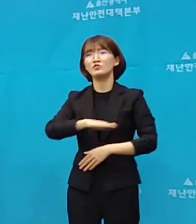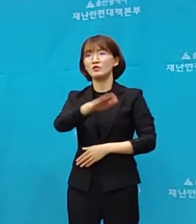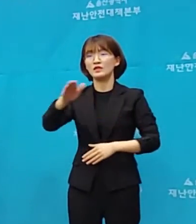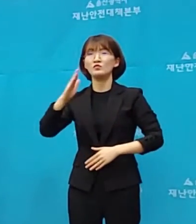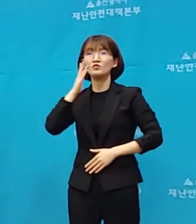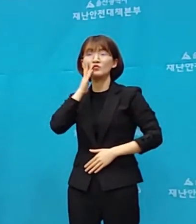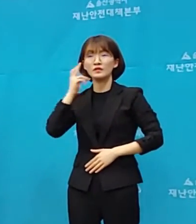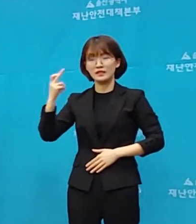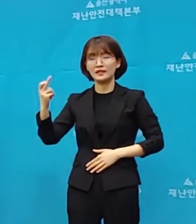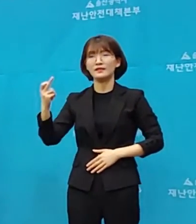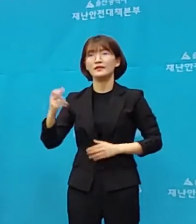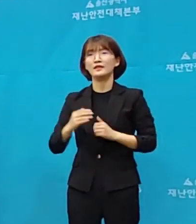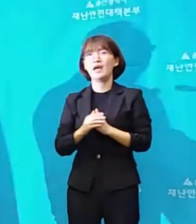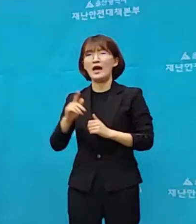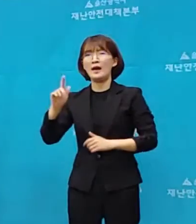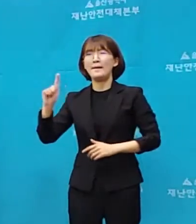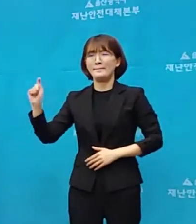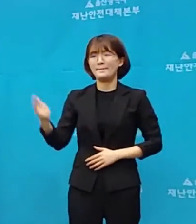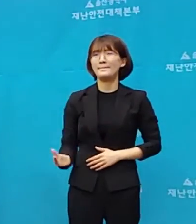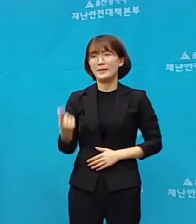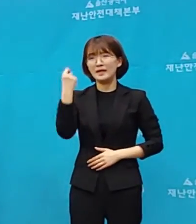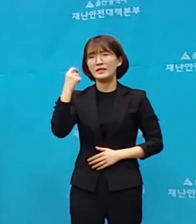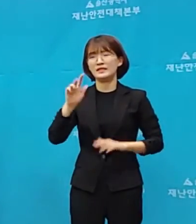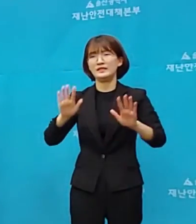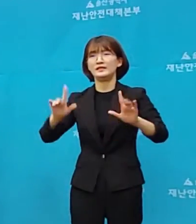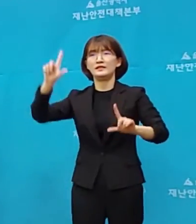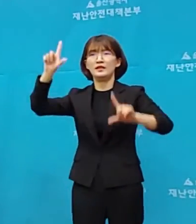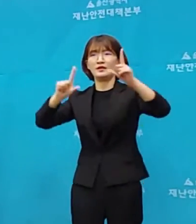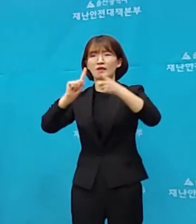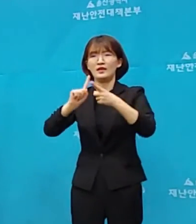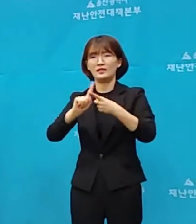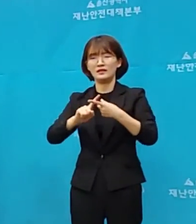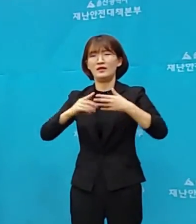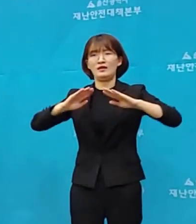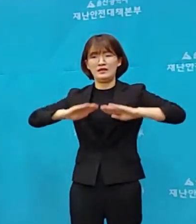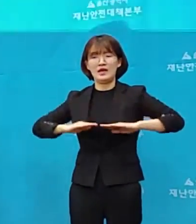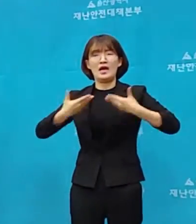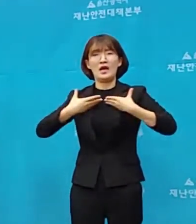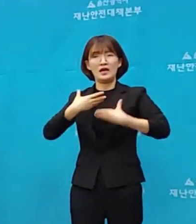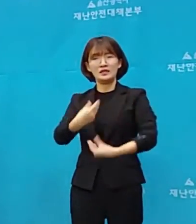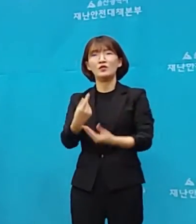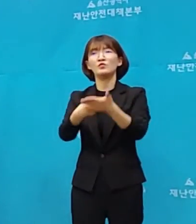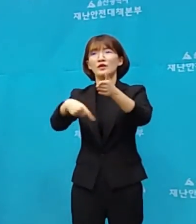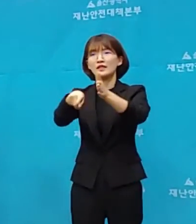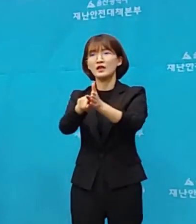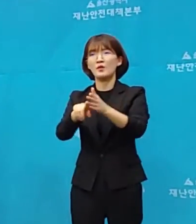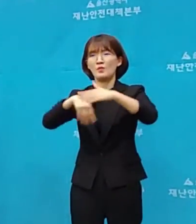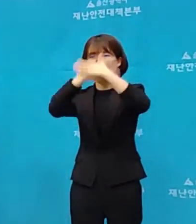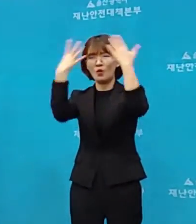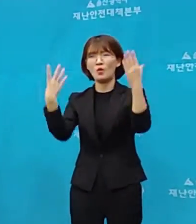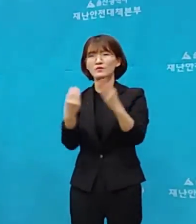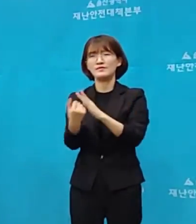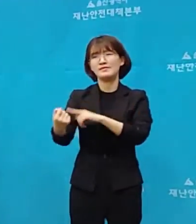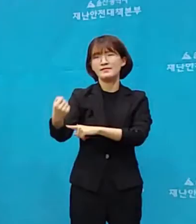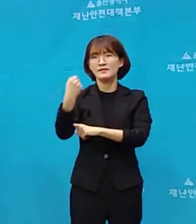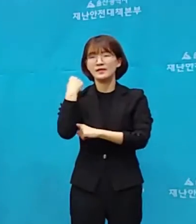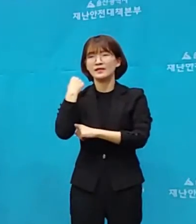우리 시는 하루빨리 현 상황을 안정시키기 위해 모든 역량을